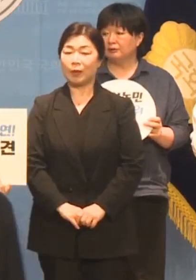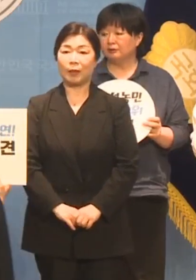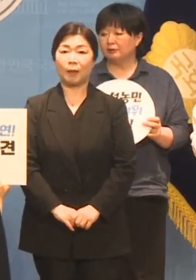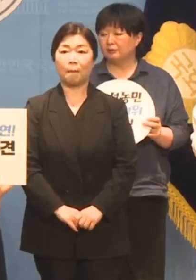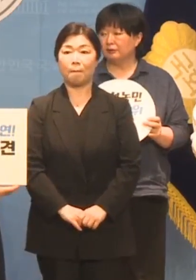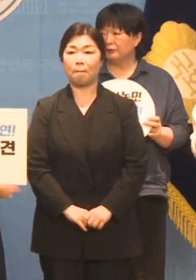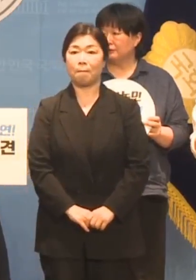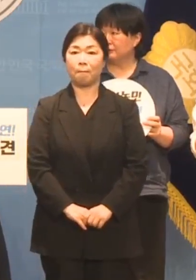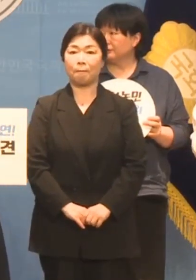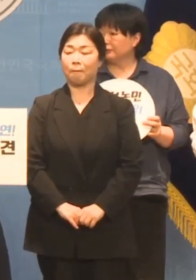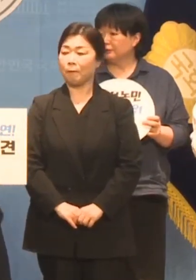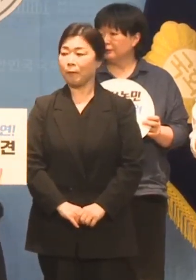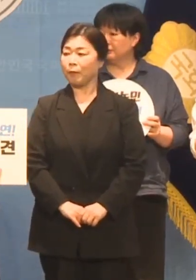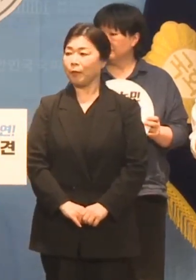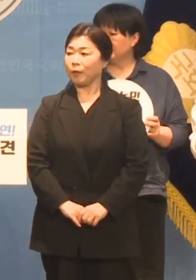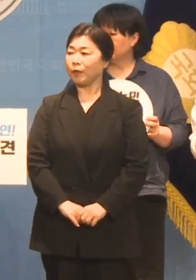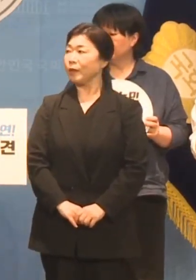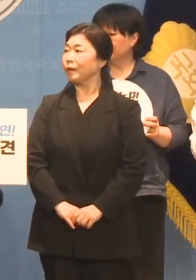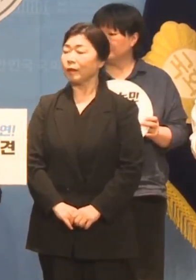시작할까요?